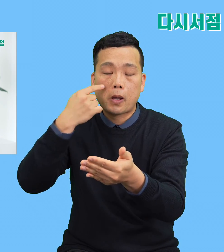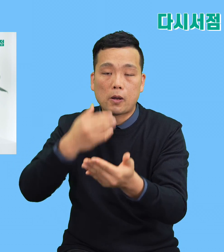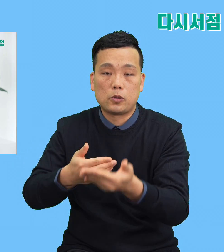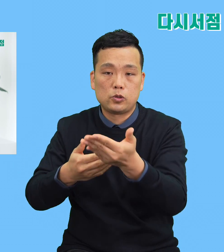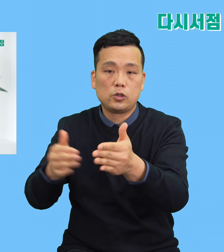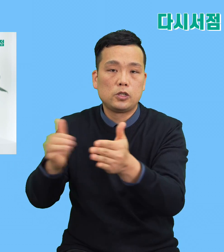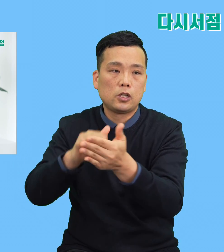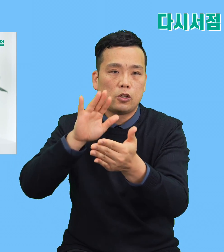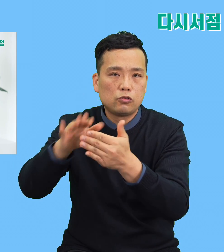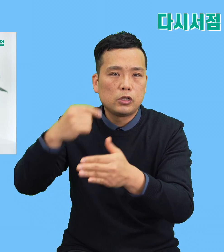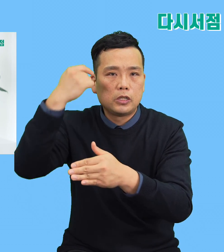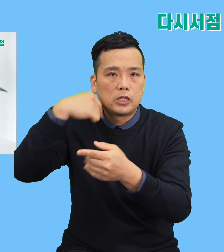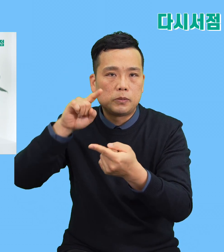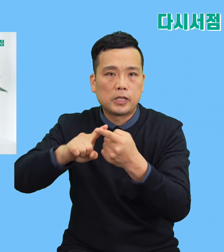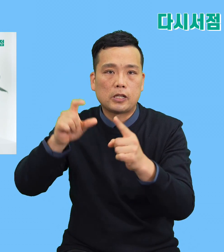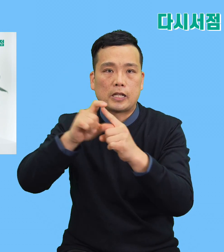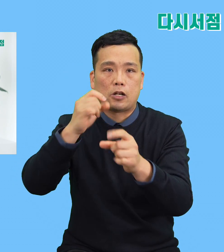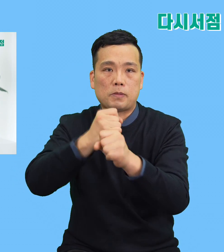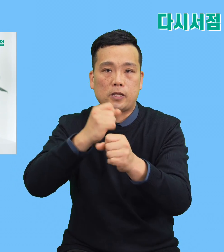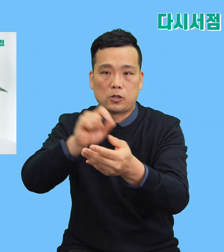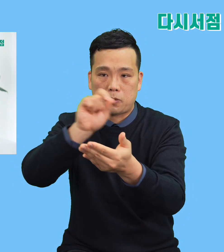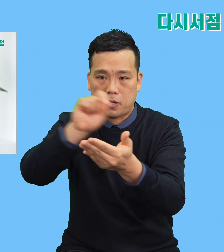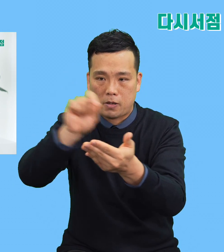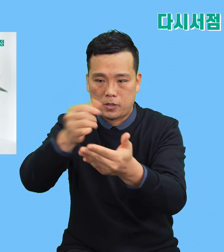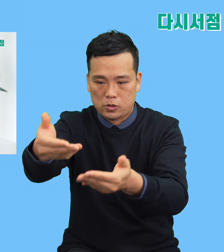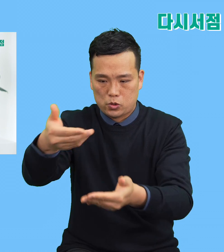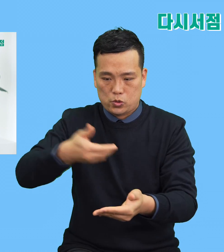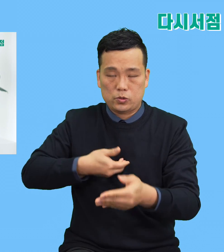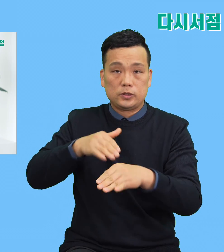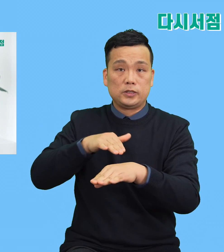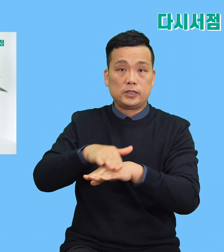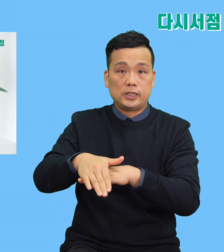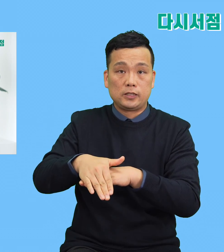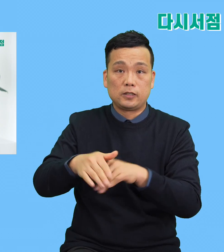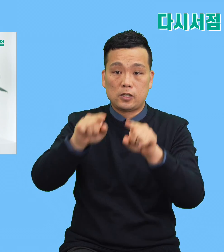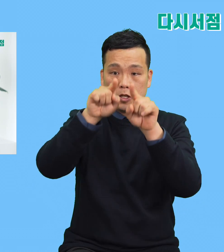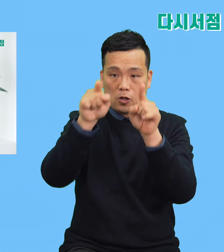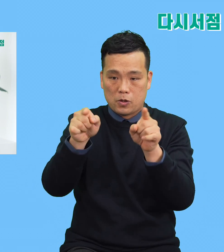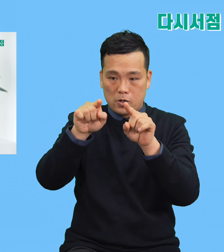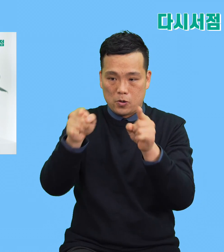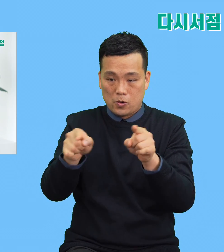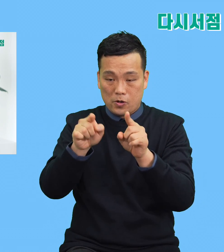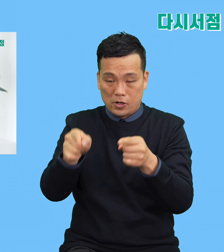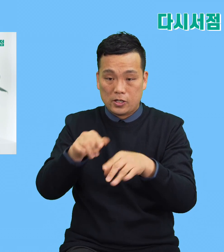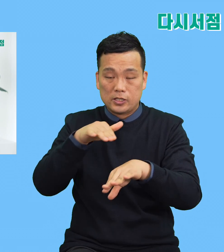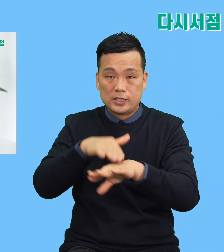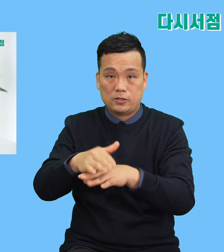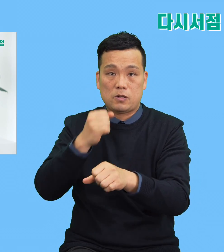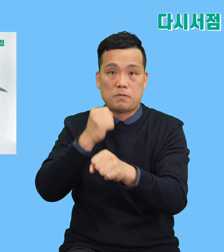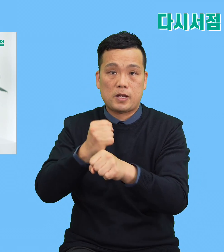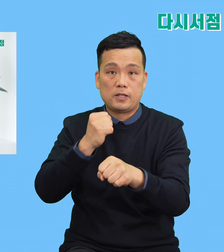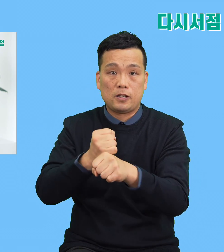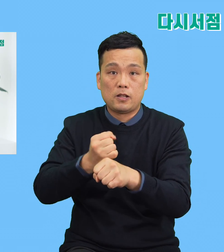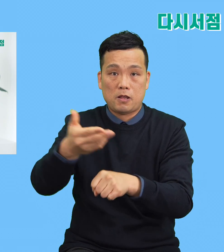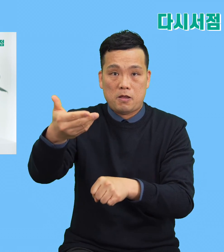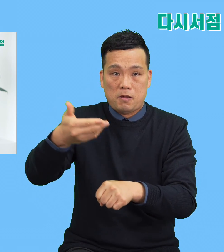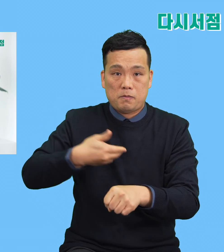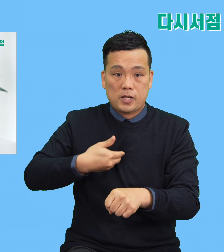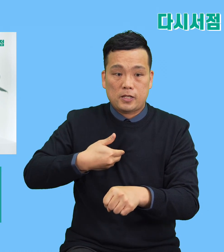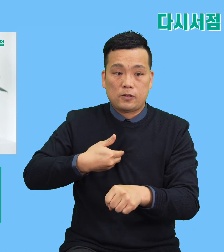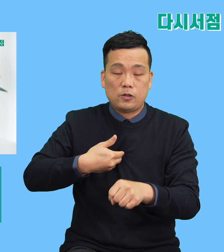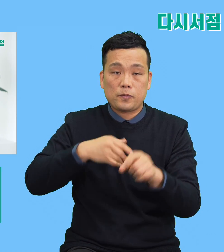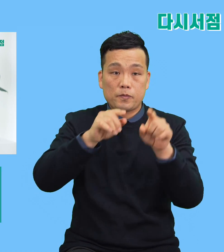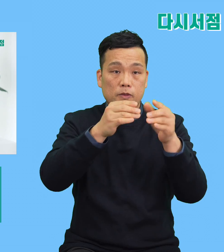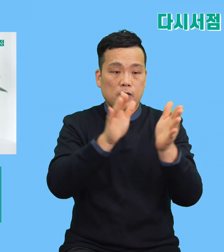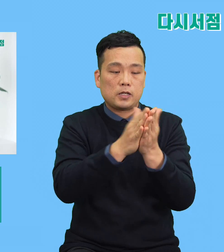키워드를 채워넣는 형식으로 되어 있어요. 그래서 이 괄호 컨셉을 이 책에도 그대로 연결을 시켜서 이